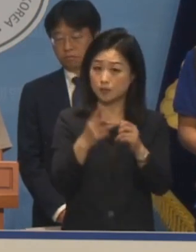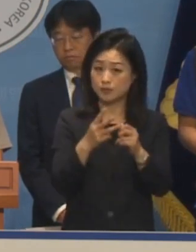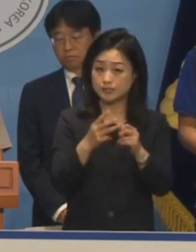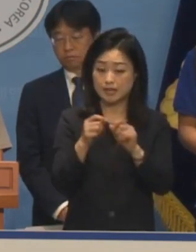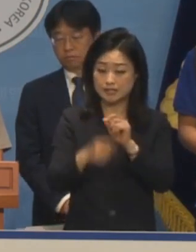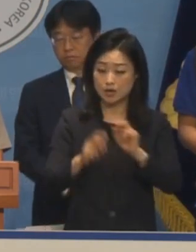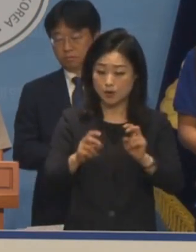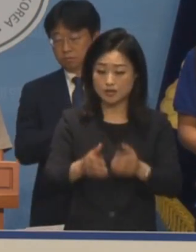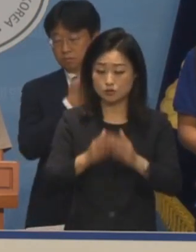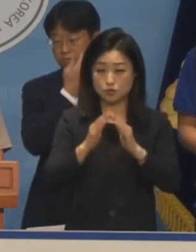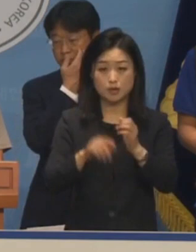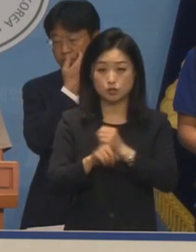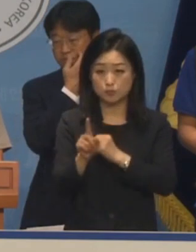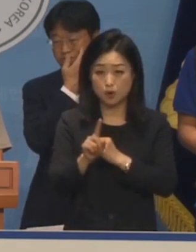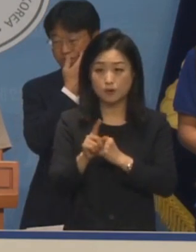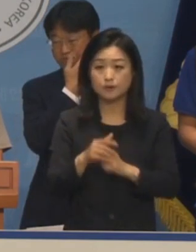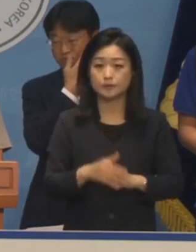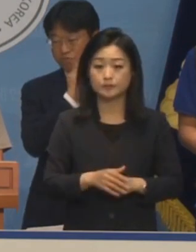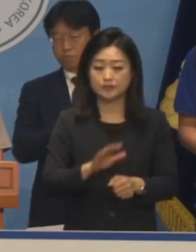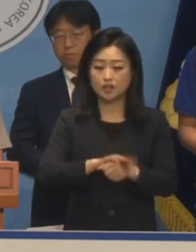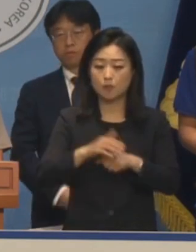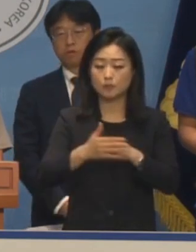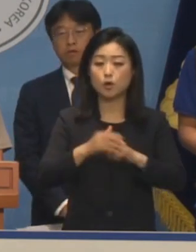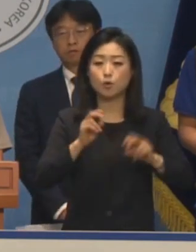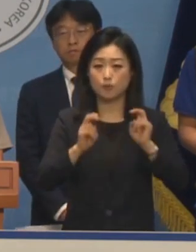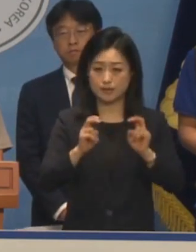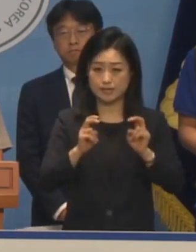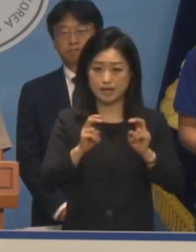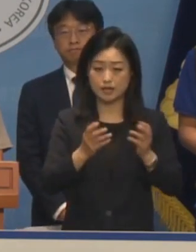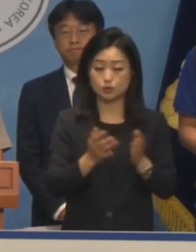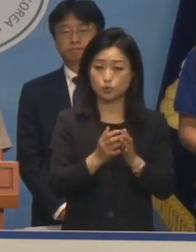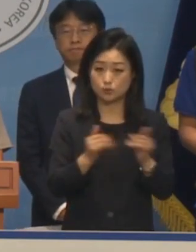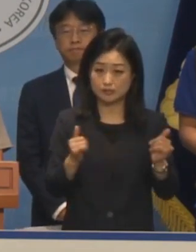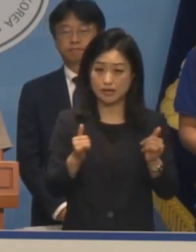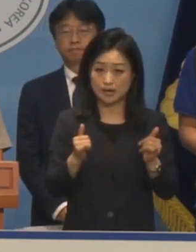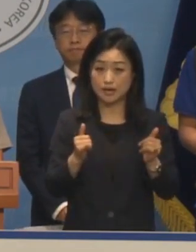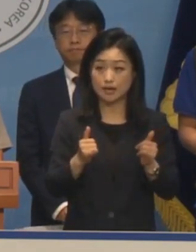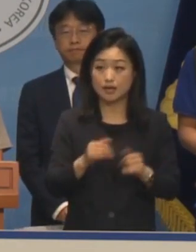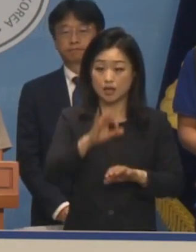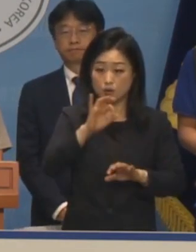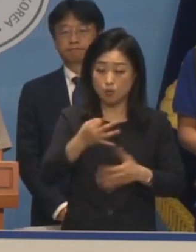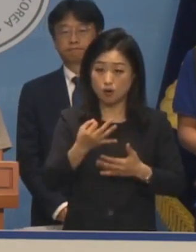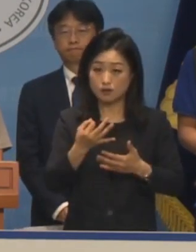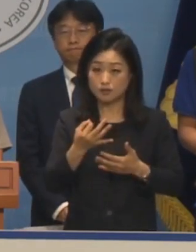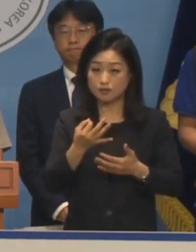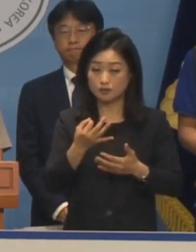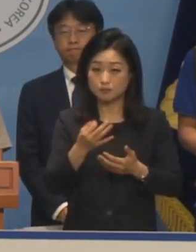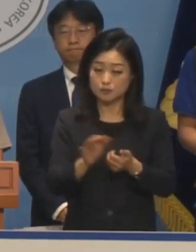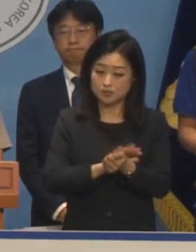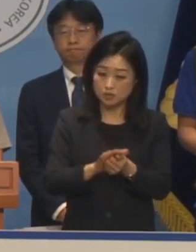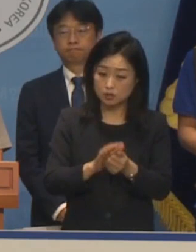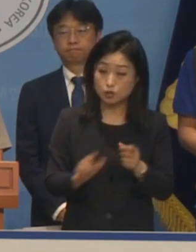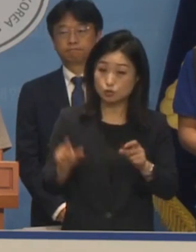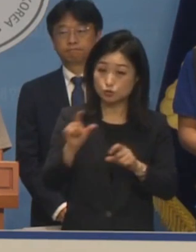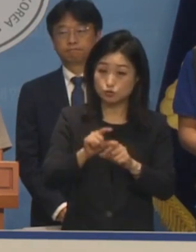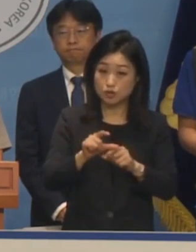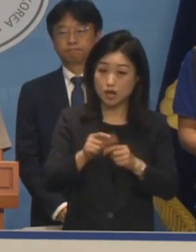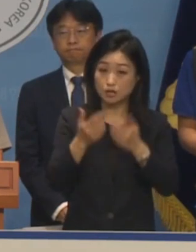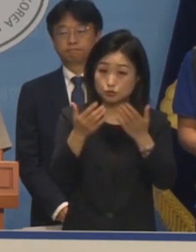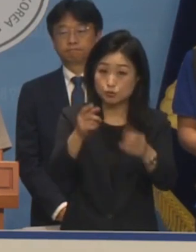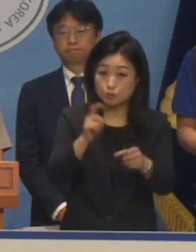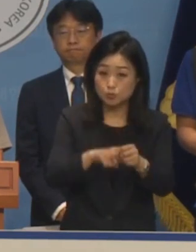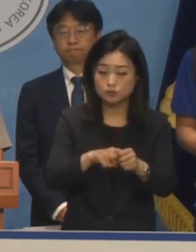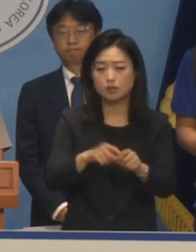자회사 출범의 이유가 기존 협력사 즉 산회 노동자들의 최후를 개선해 있다고 했지만이 또한 사실이